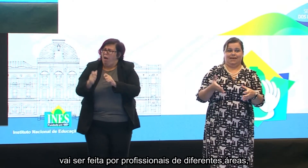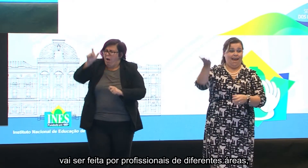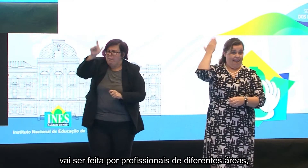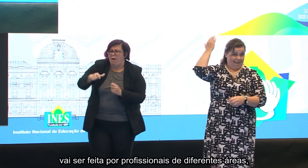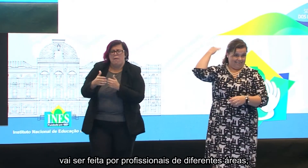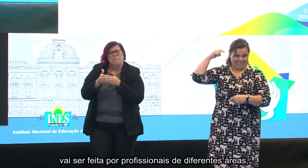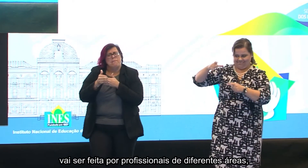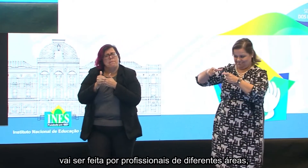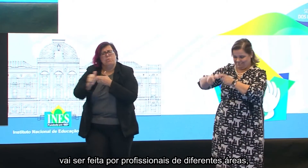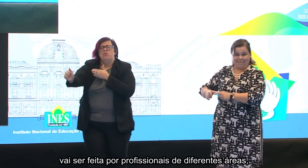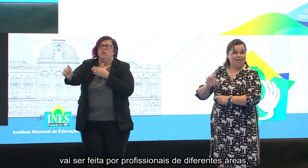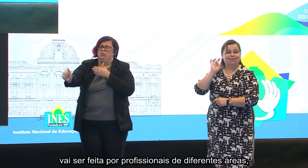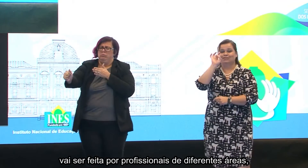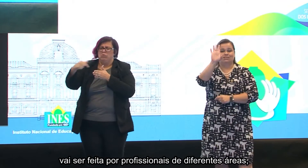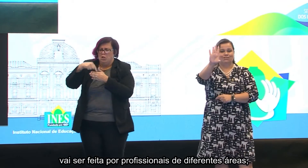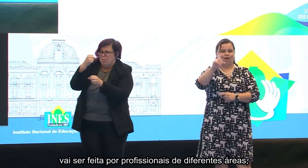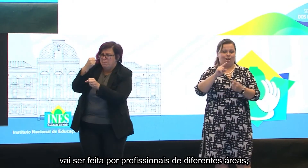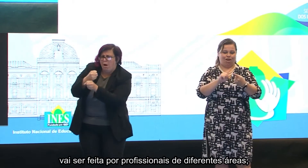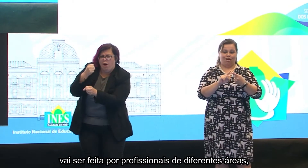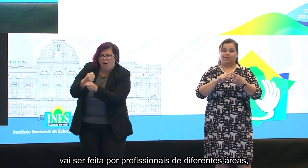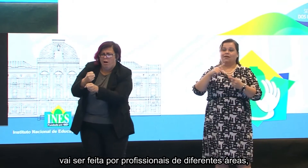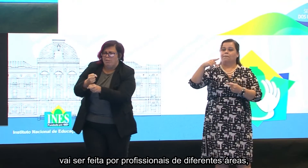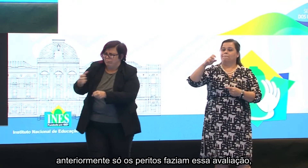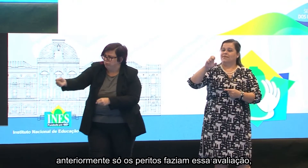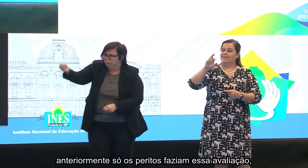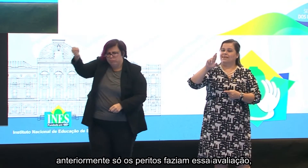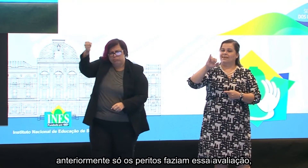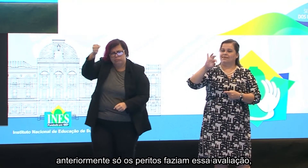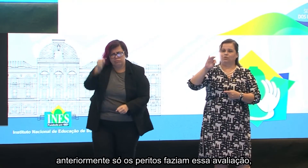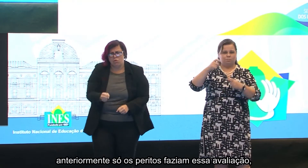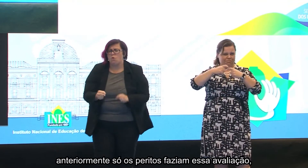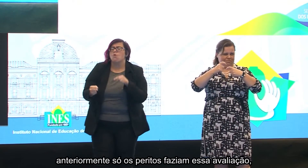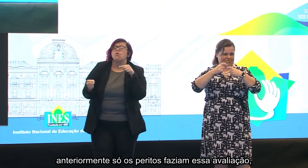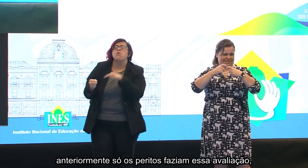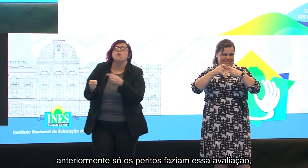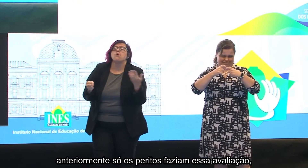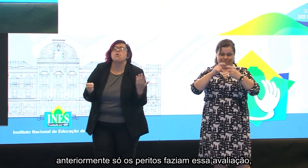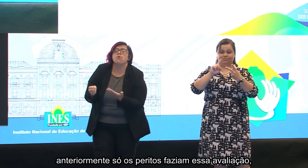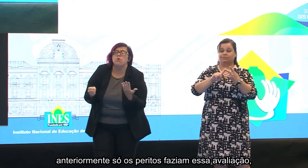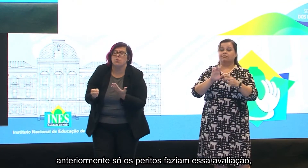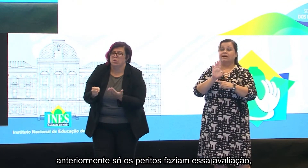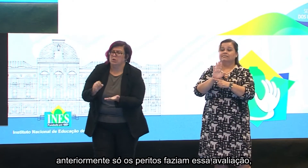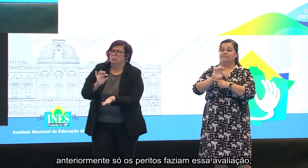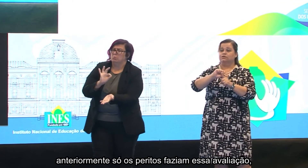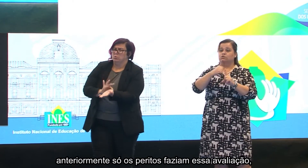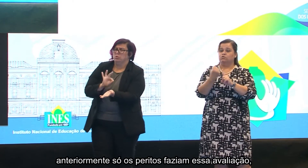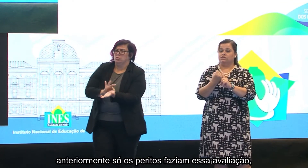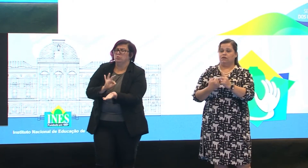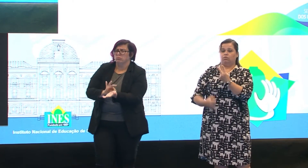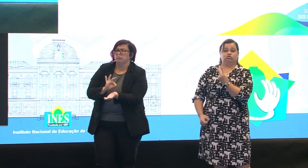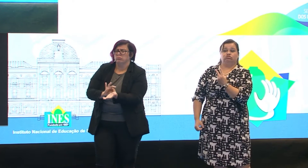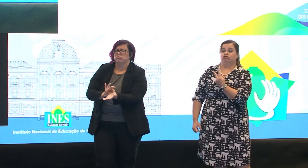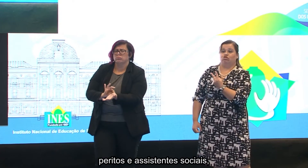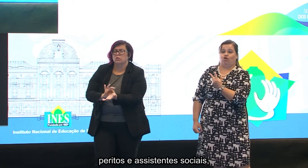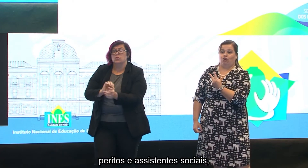ela vai ser feita por profissionais de diferentes áreas. Anteriormente, só os peritos faziam essa avaliação. Peritos